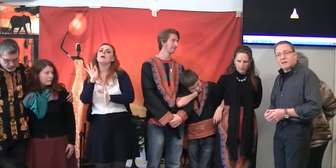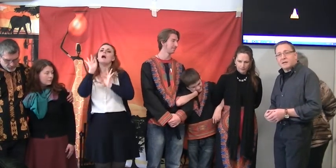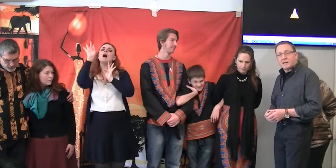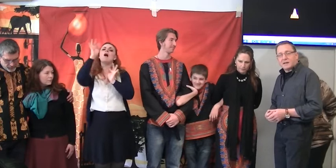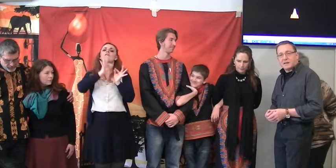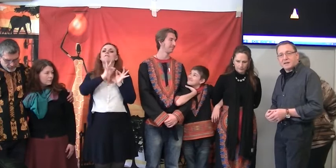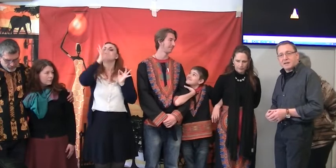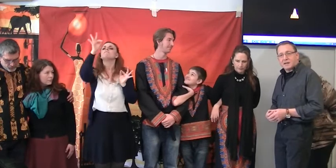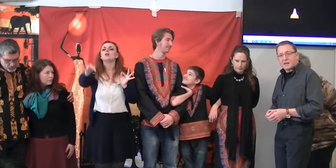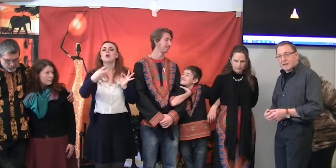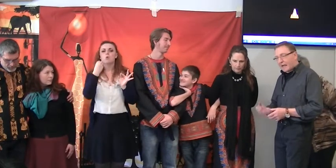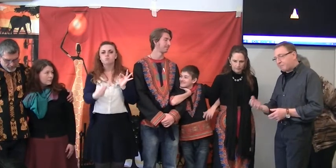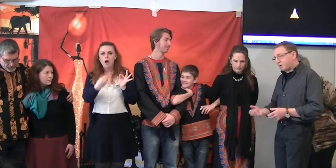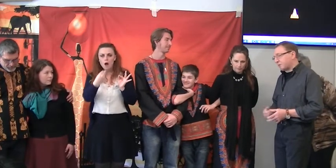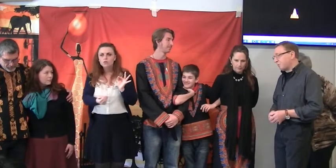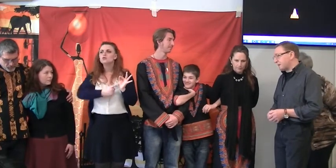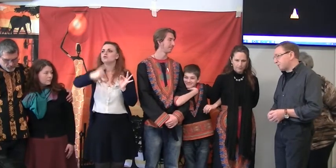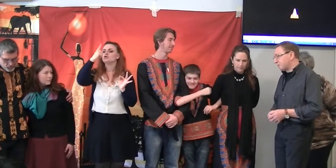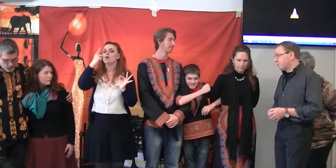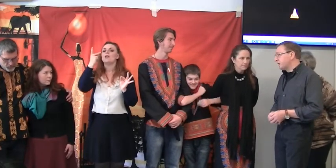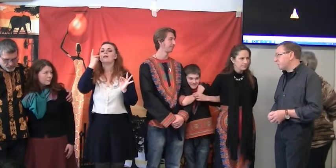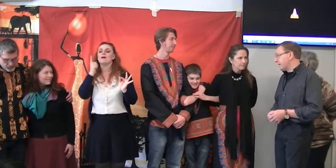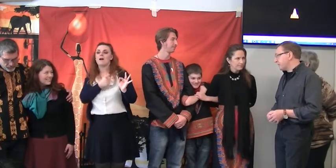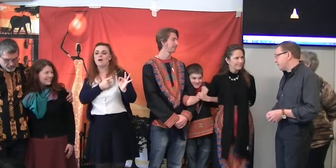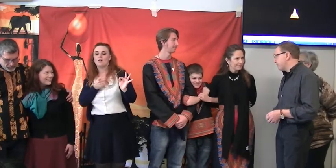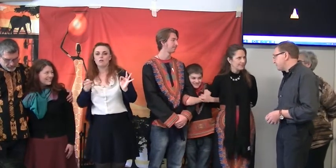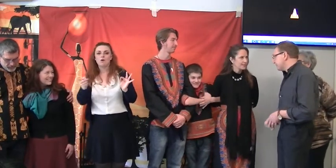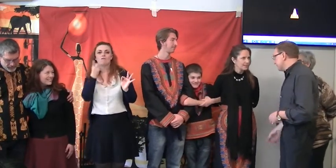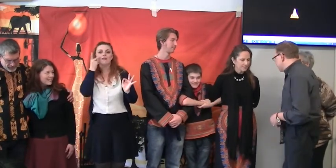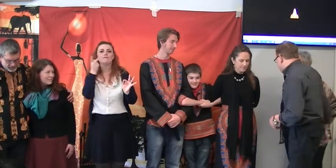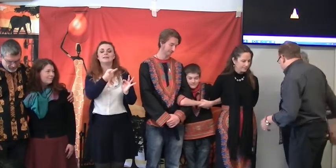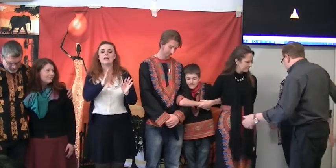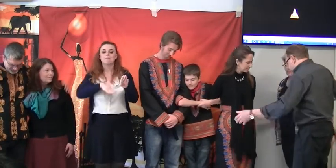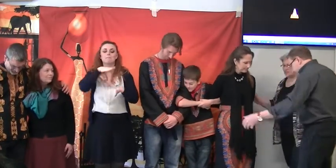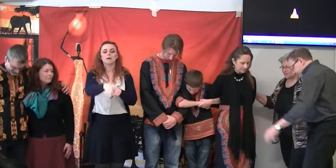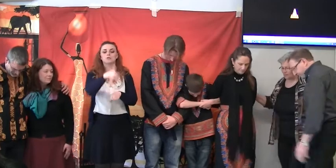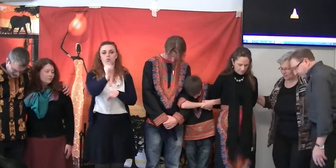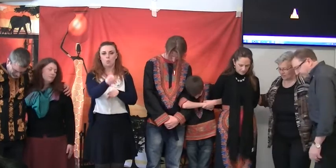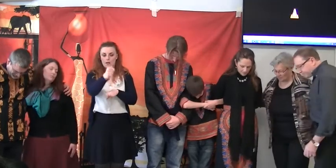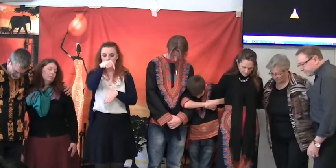quello che è il prossimo passo. Per cui vogliamo pregare.